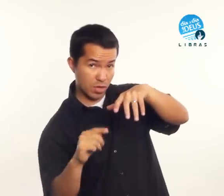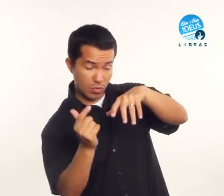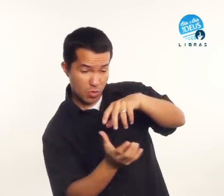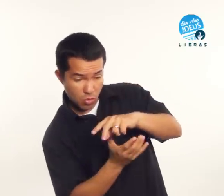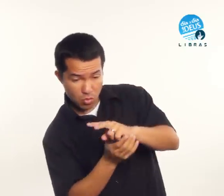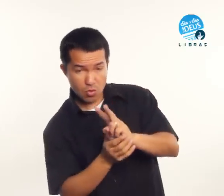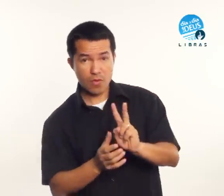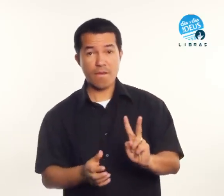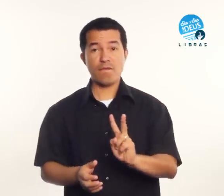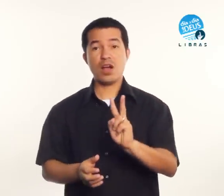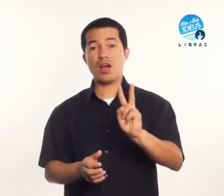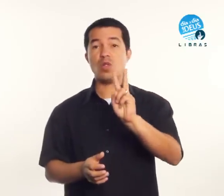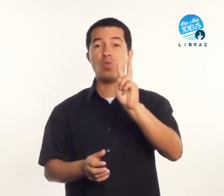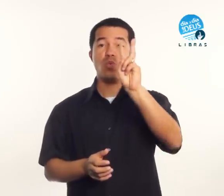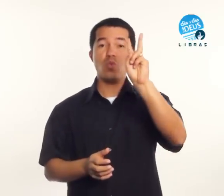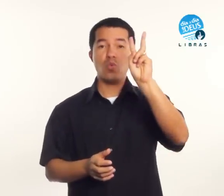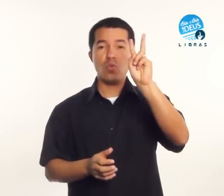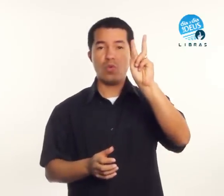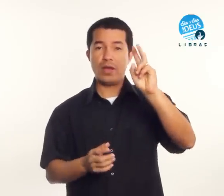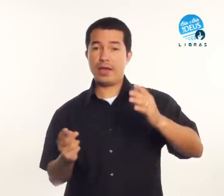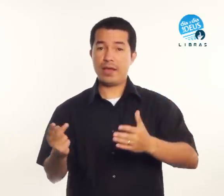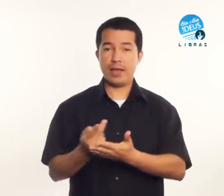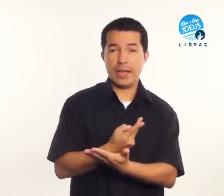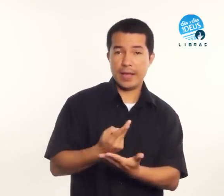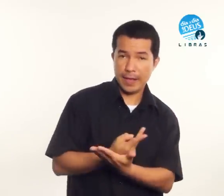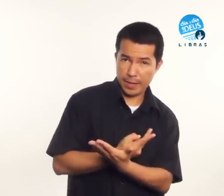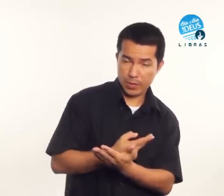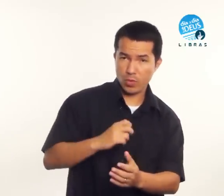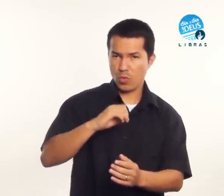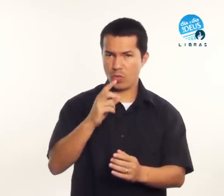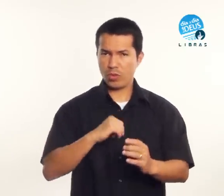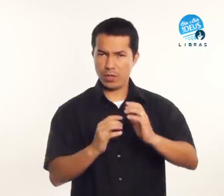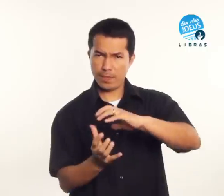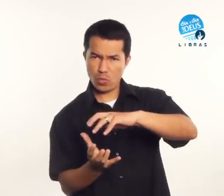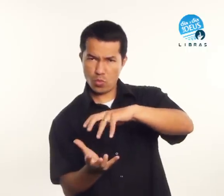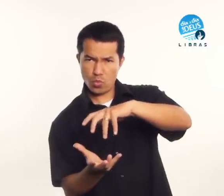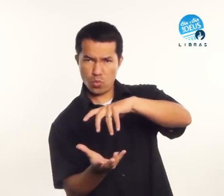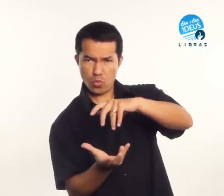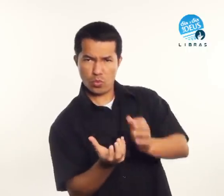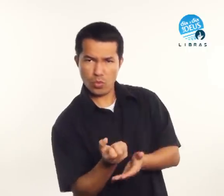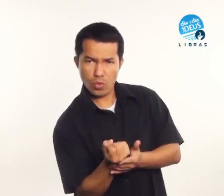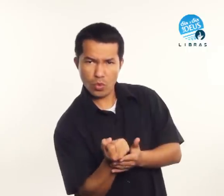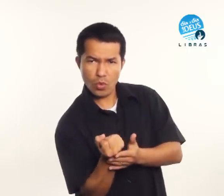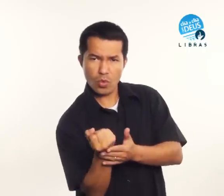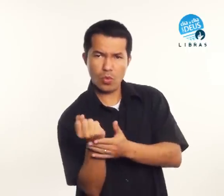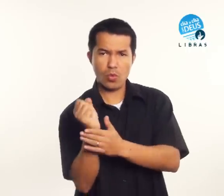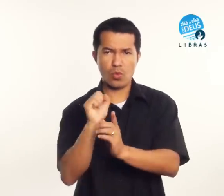são apregoados dentro de um contexto da sociedade em que a gente vive. Isso é